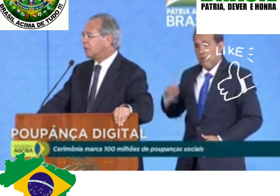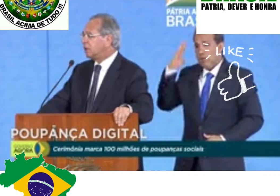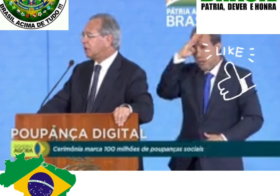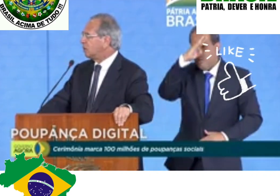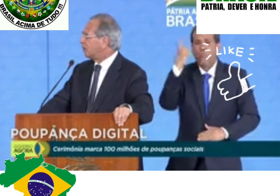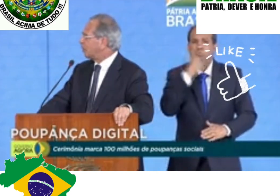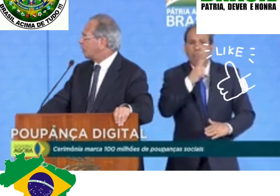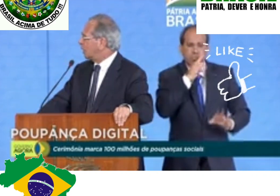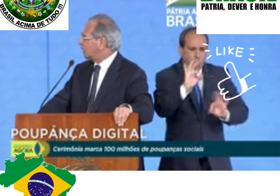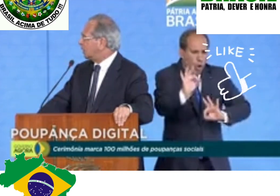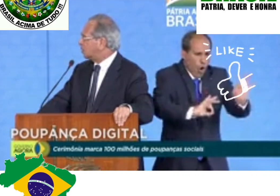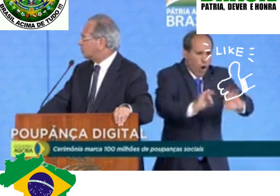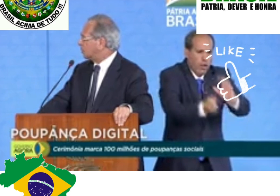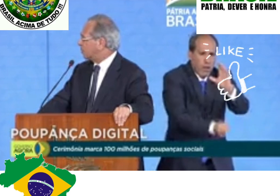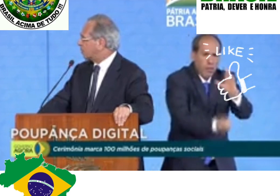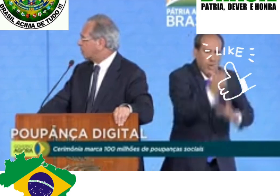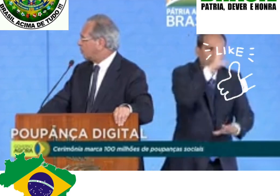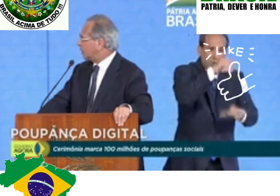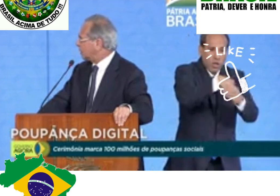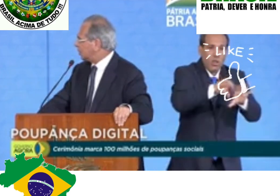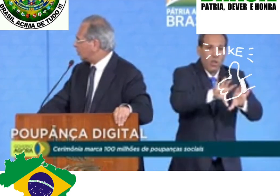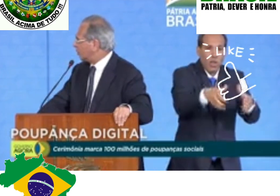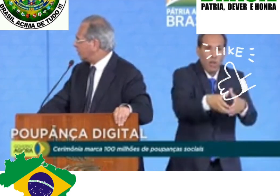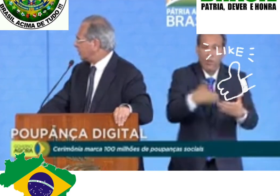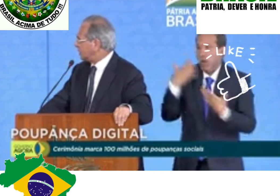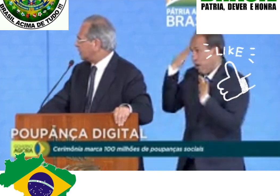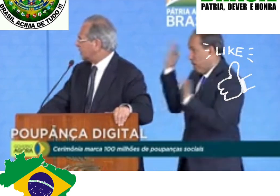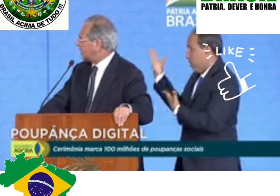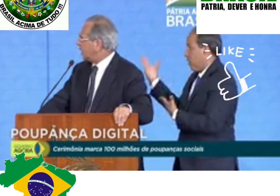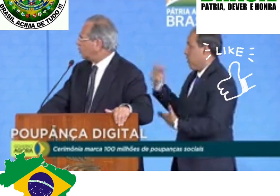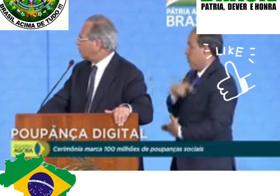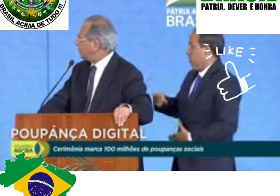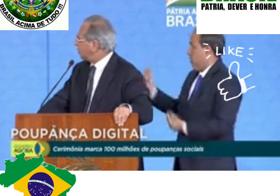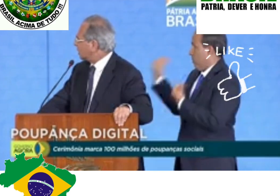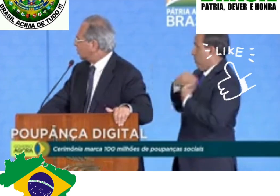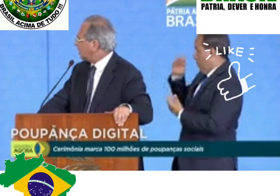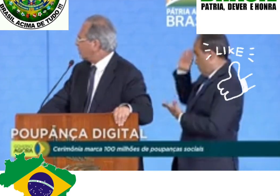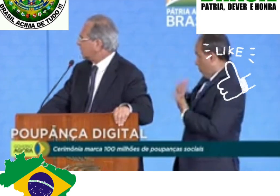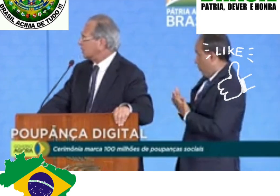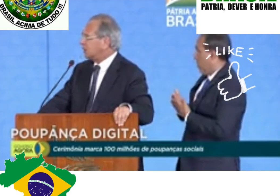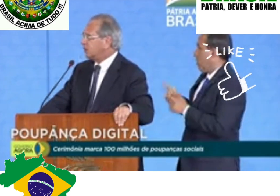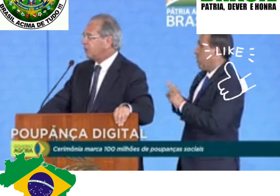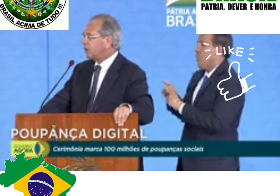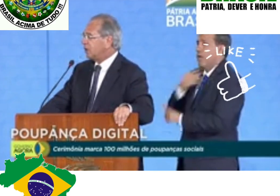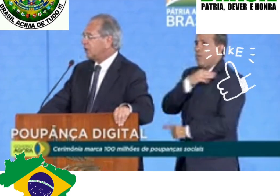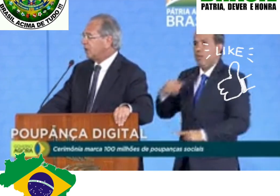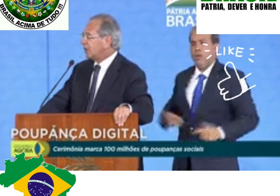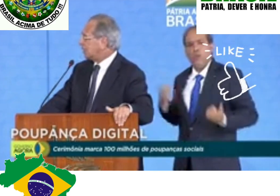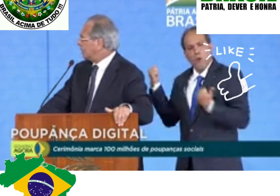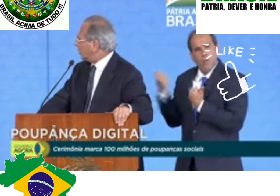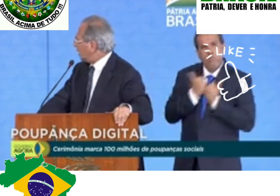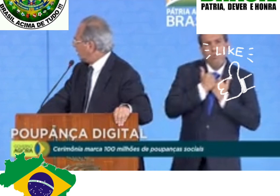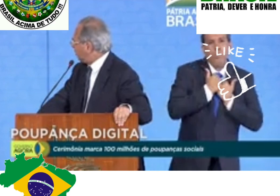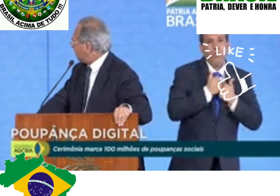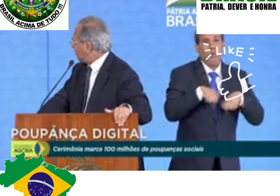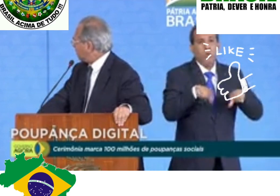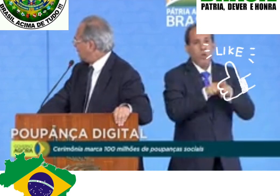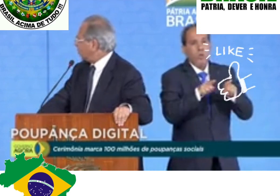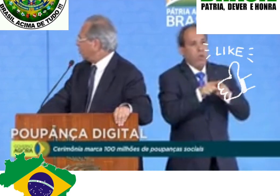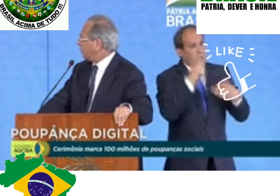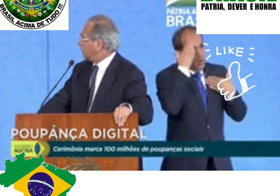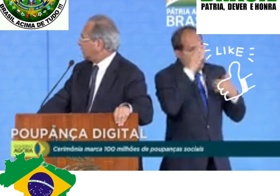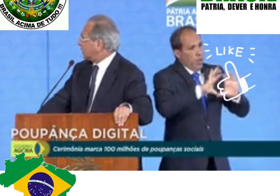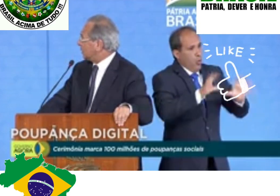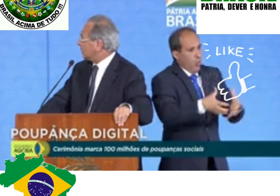implementou na equipe. Então, eu agradeço ao presidente a confiança, aos ministros a colaboração, agradeço à equipe